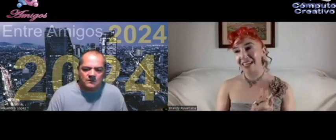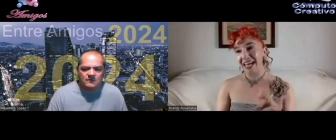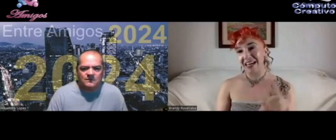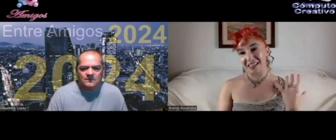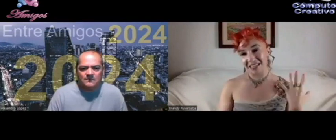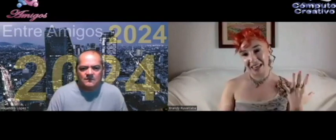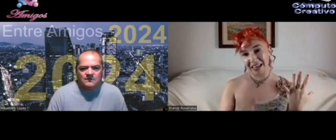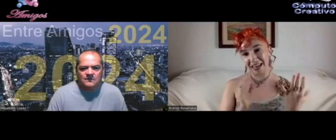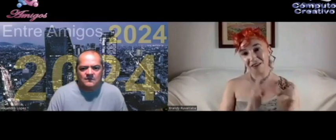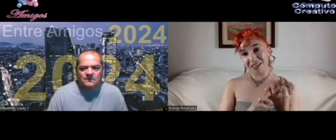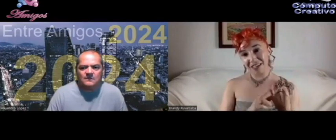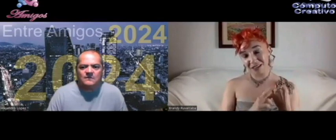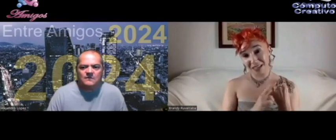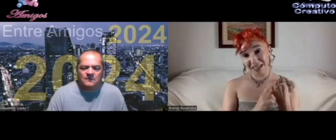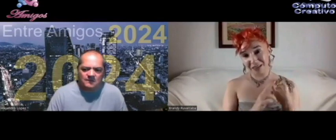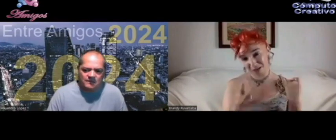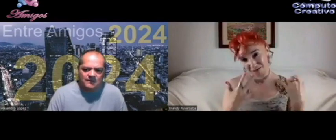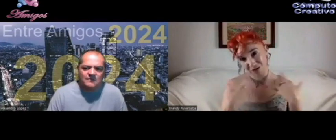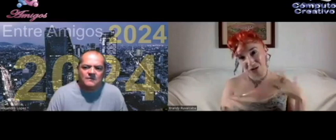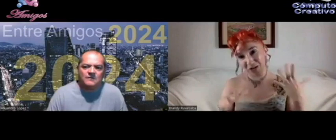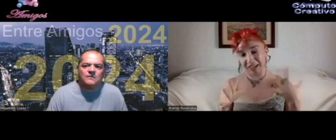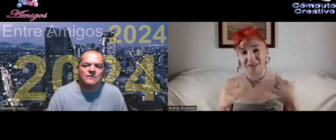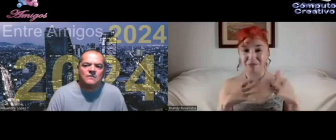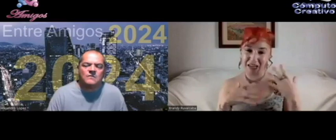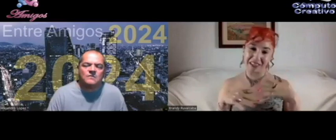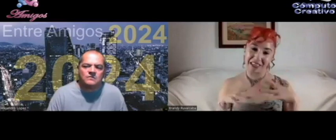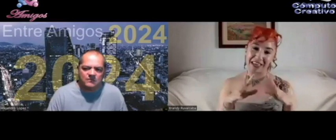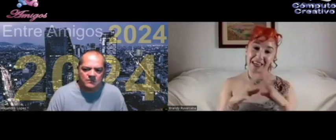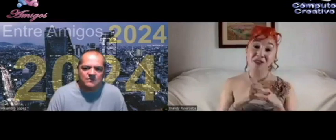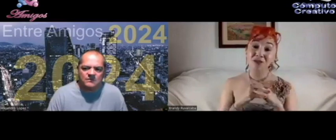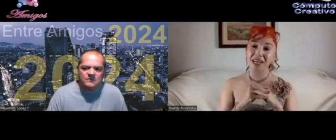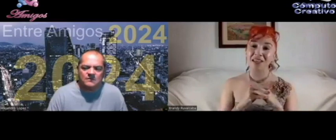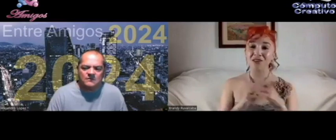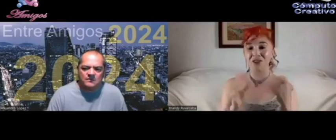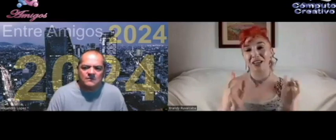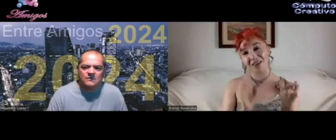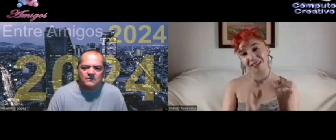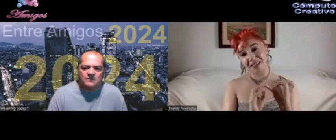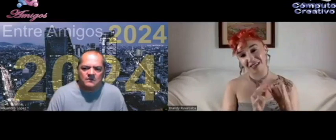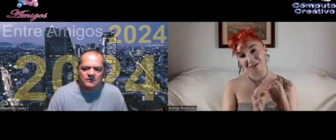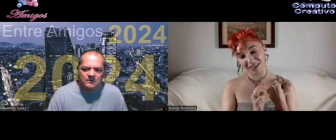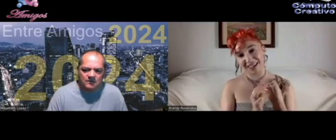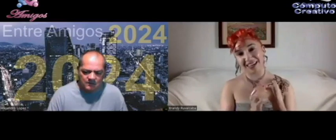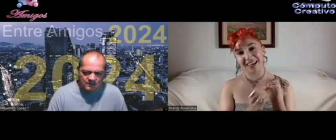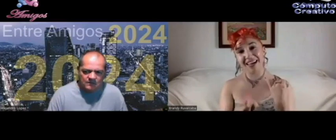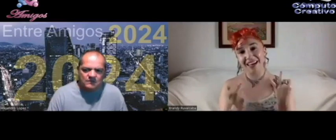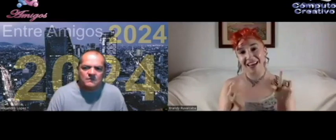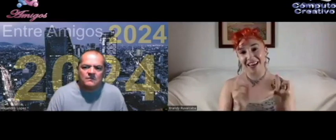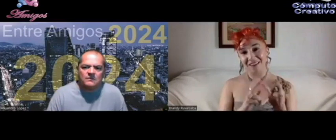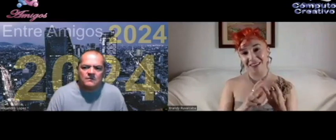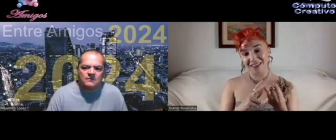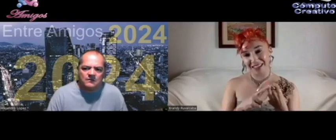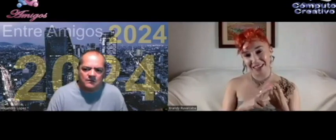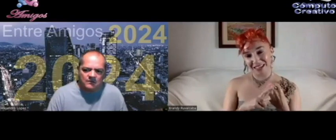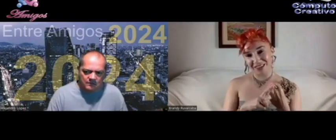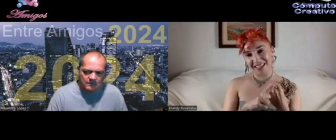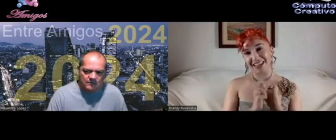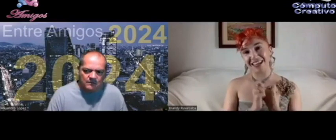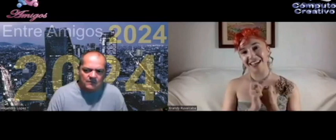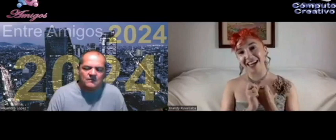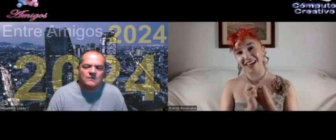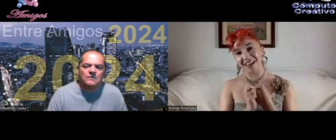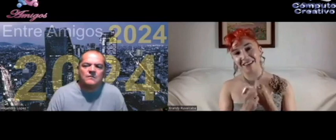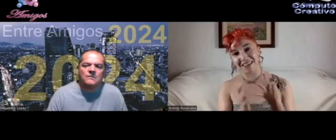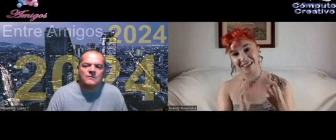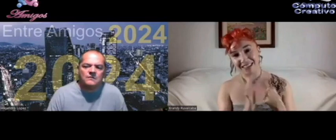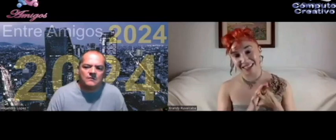diferentes. En lengua de señas mexicana, bueno, yo las que he ido estudiando son lengua de señas mexicana, lengua de señas